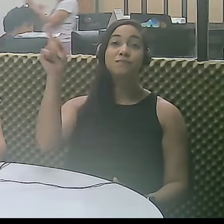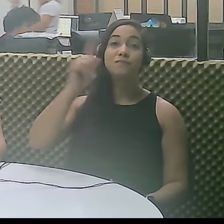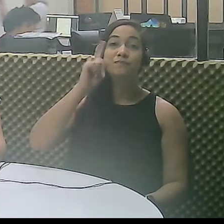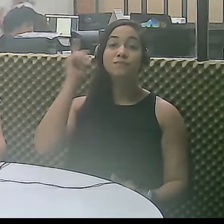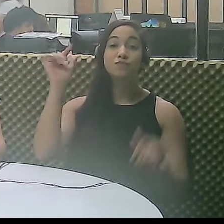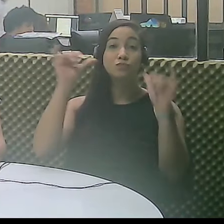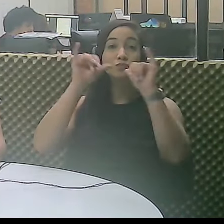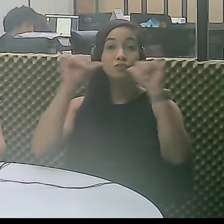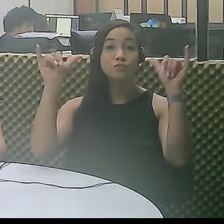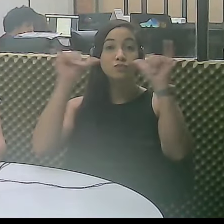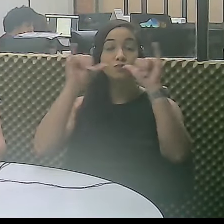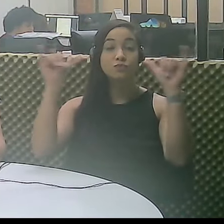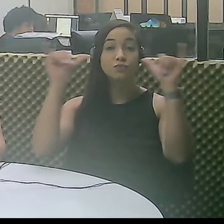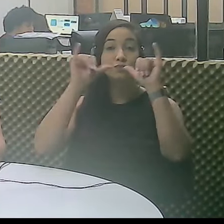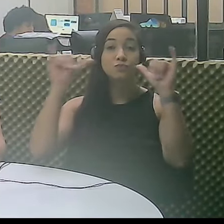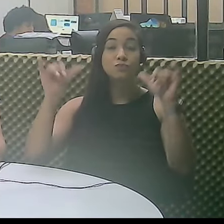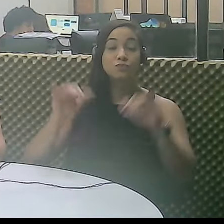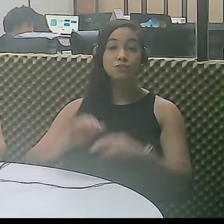Giro de